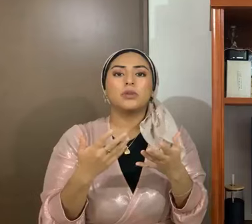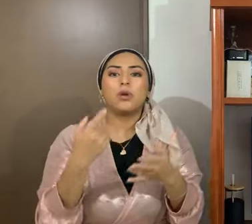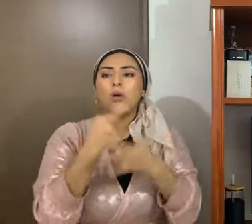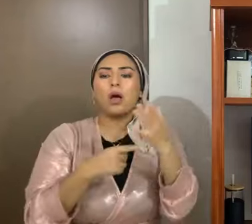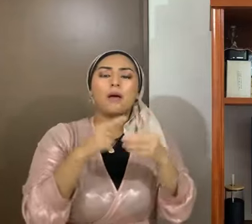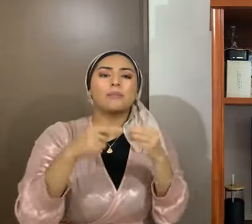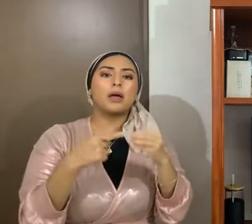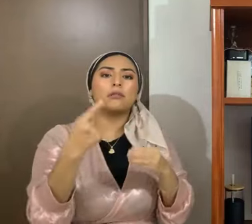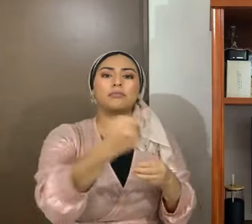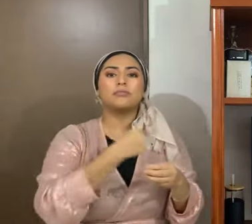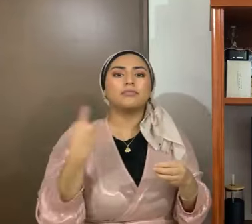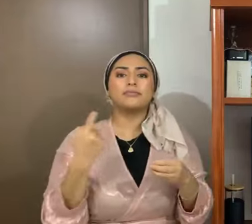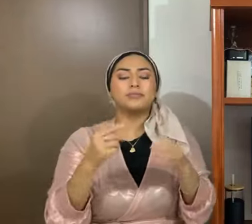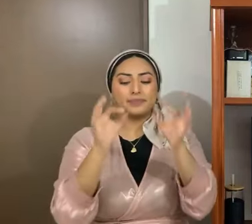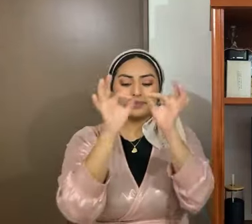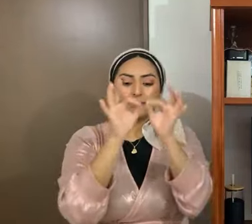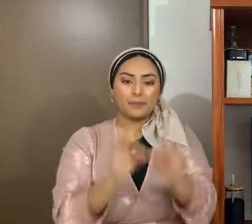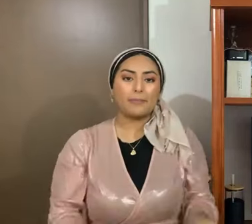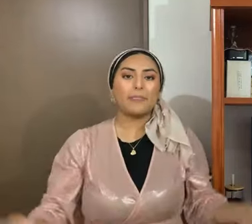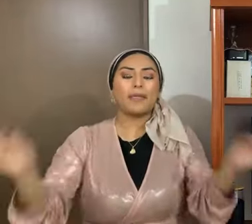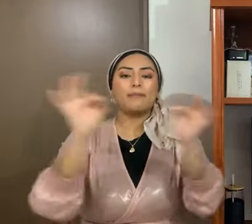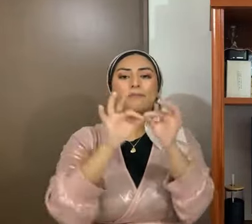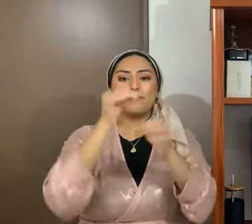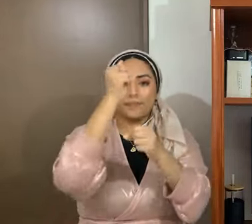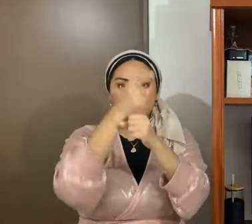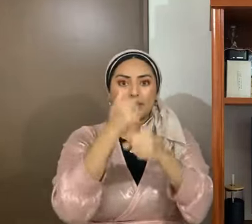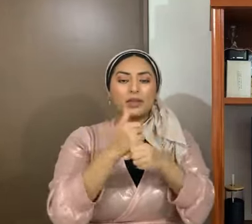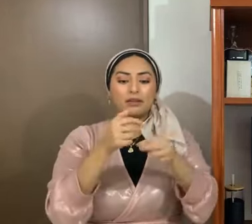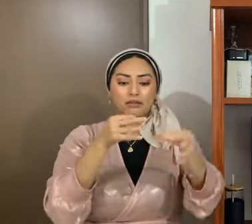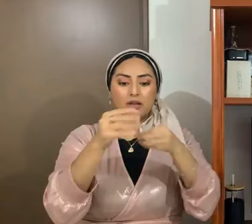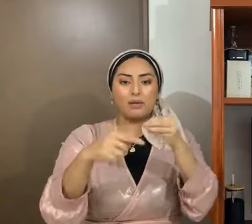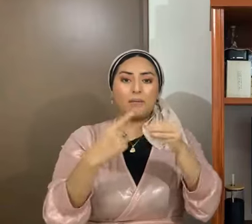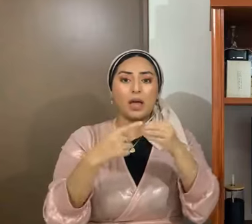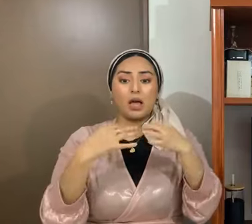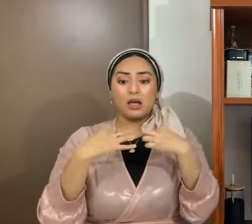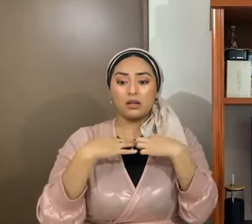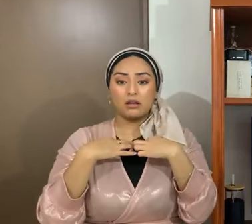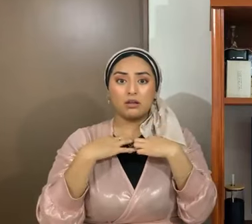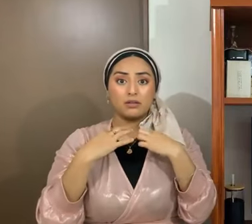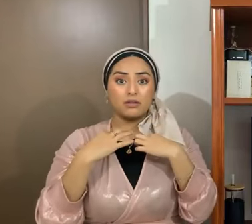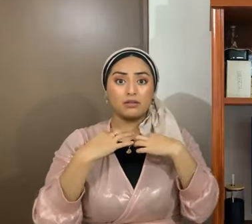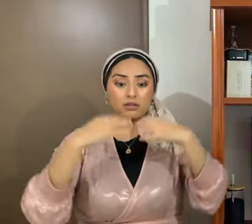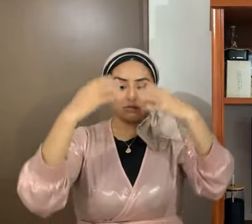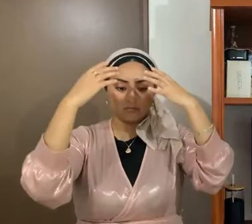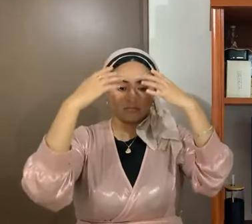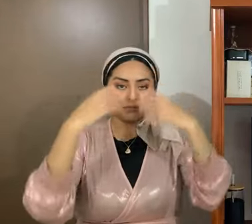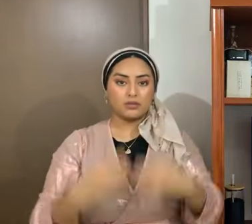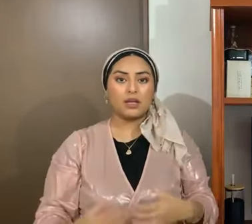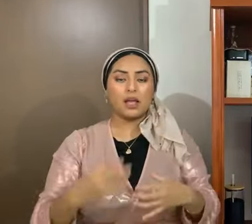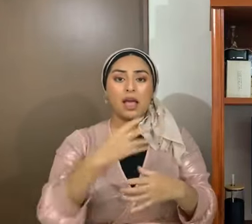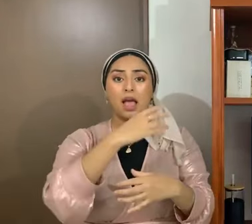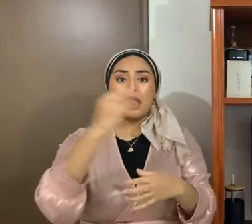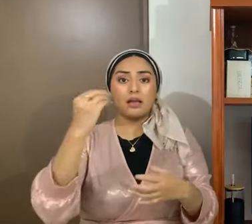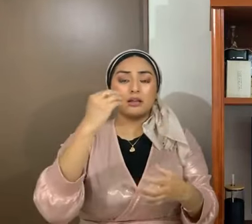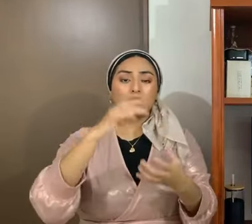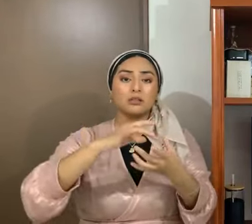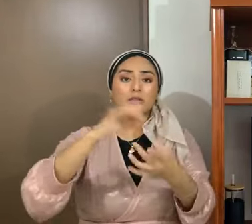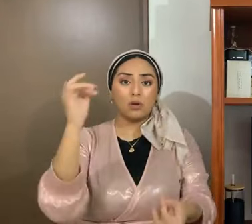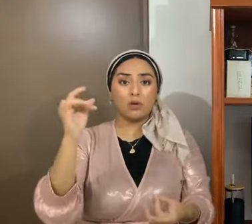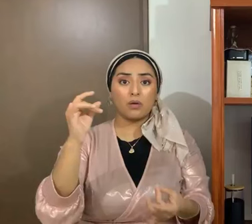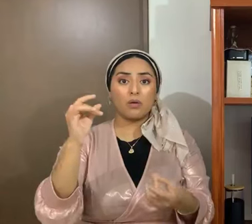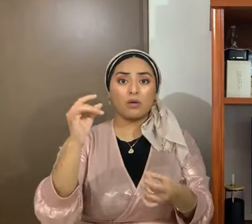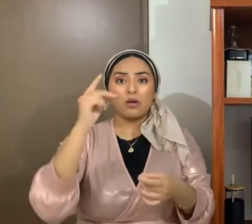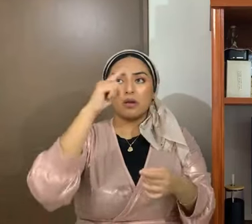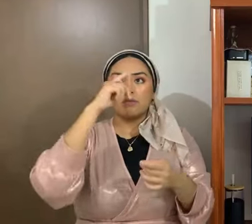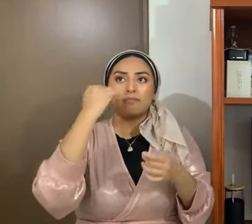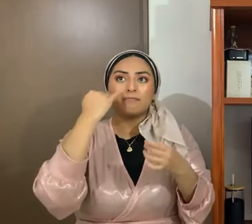nosotros? Es tan importante, amados Sahim, hablar de la vestimenta física y de la vestimenta del alma,